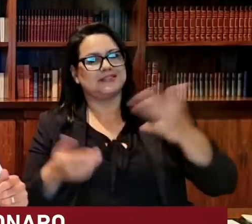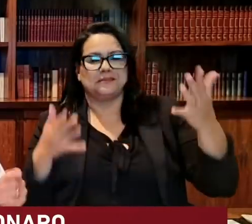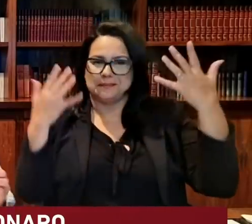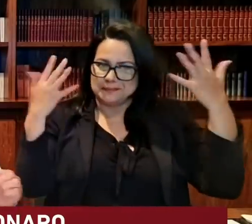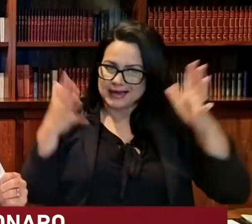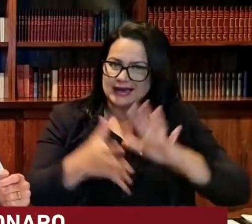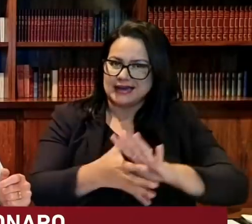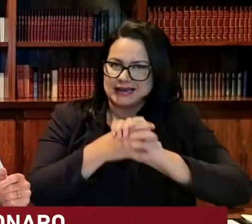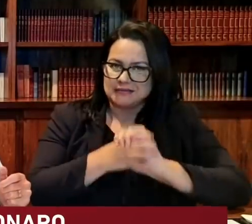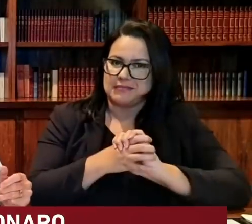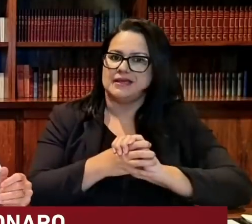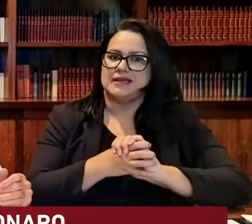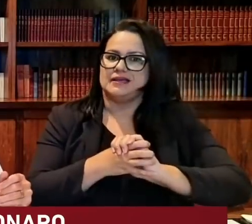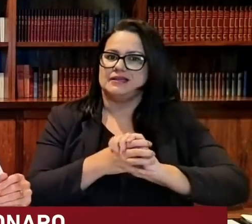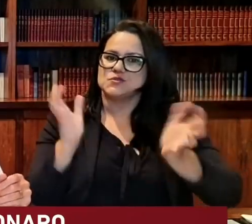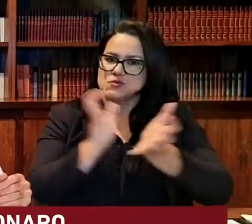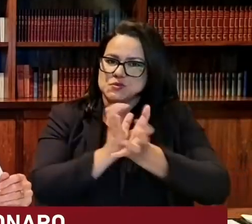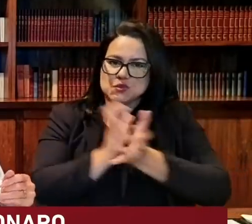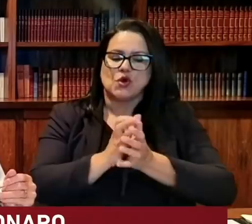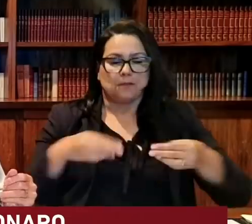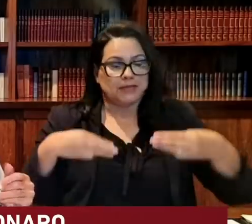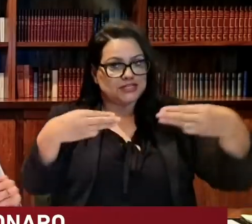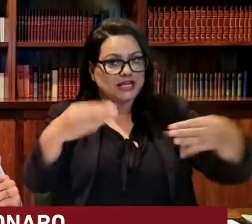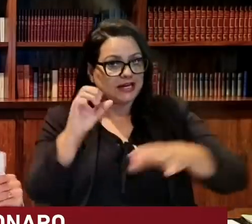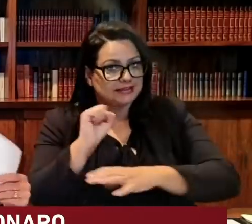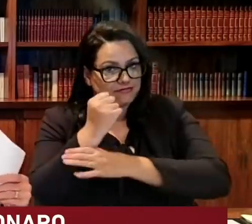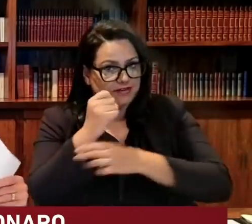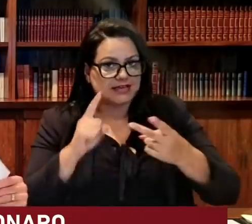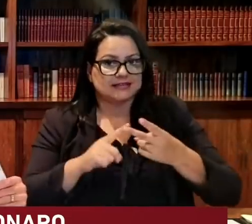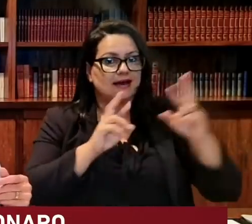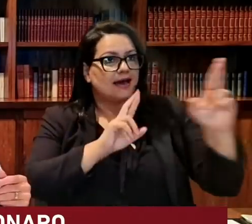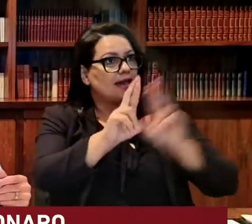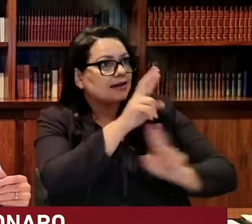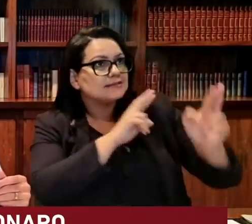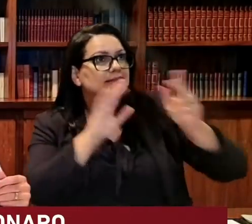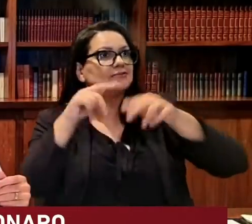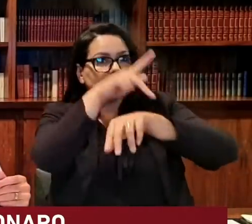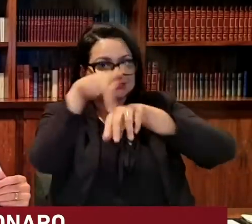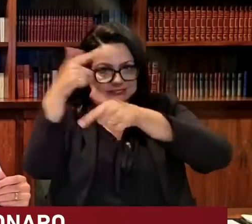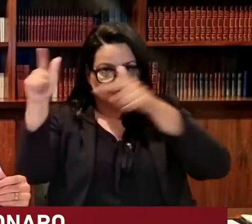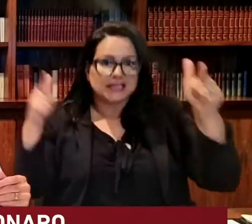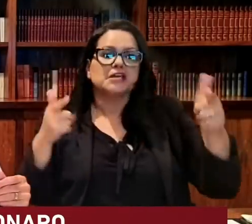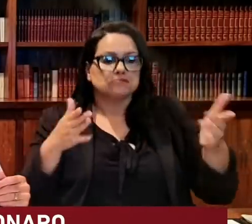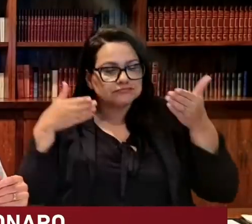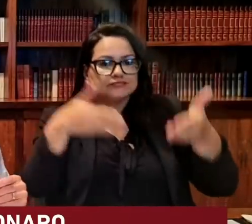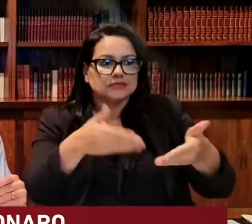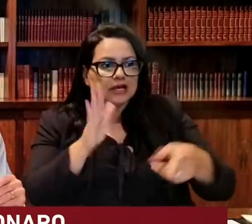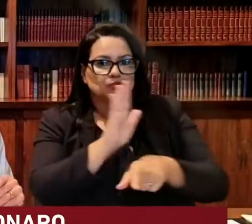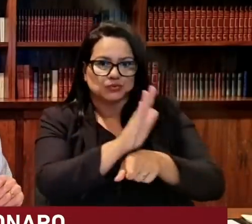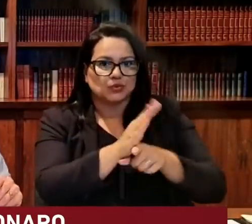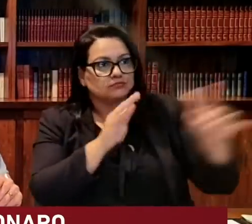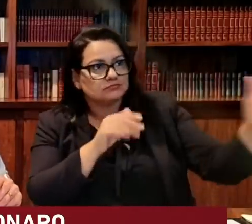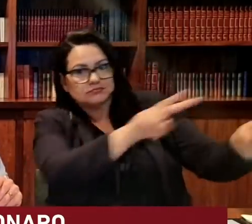aí aos Ministérios da Defesa e Relações Exteriores, bem como os demais envolvidos nesta operação.